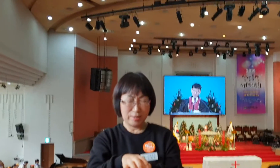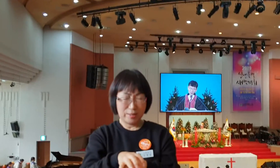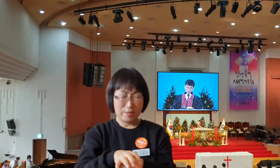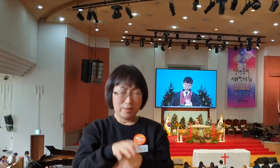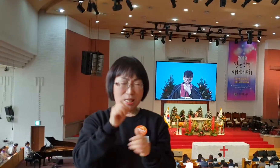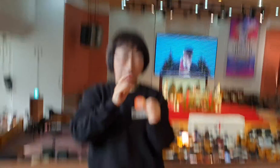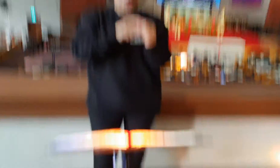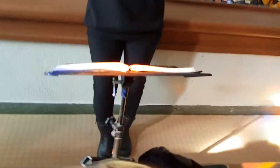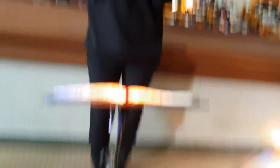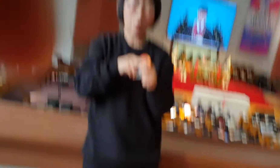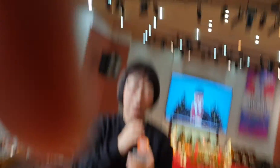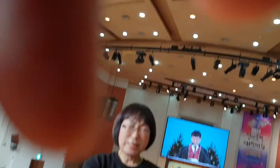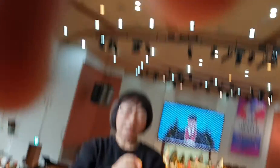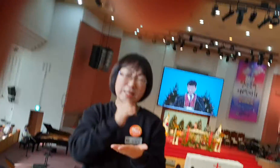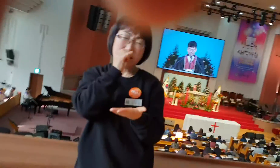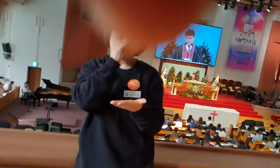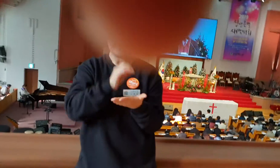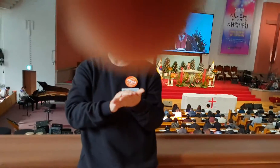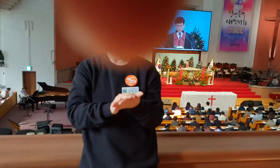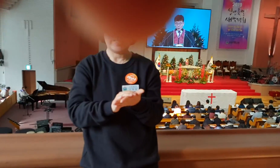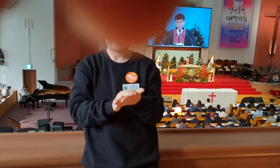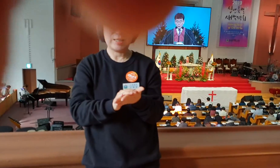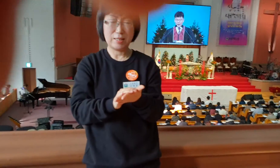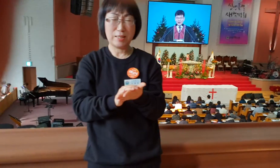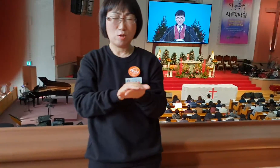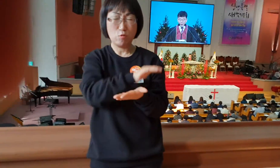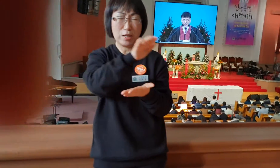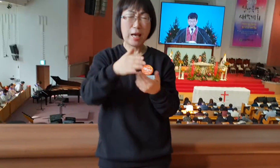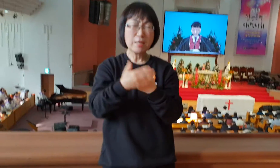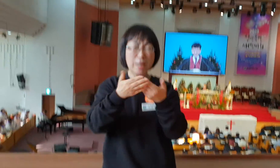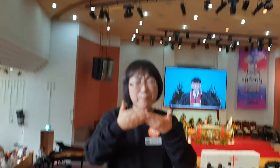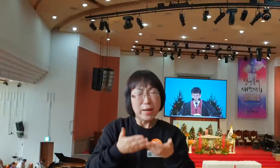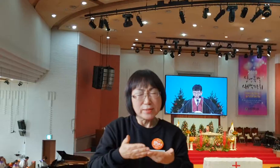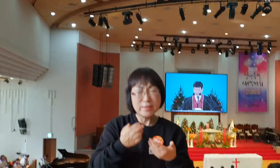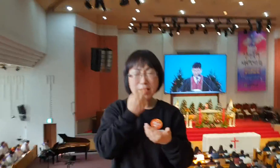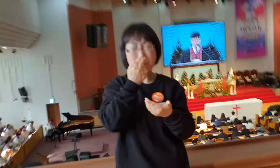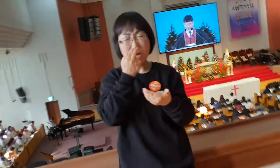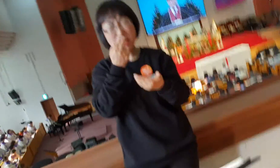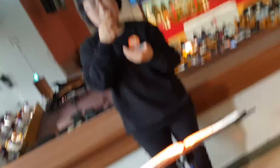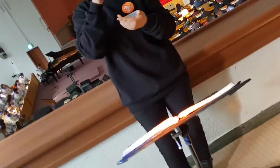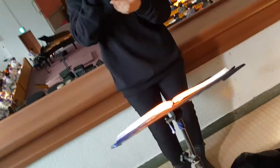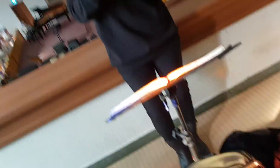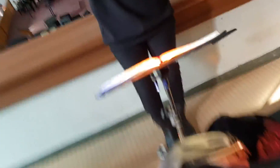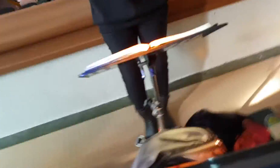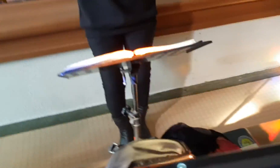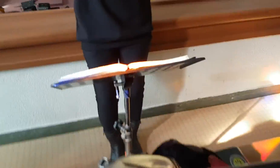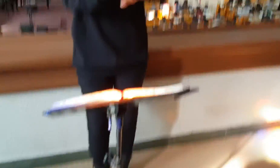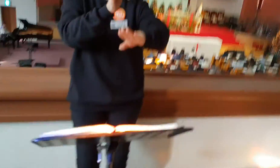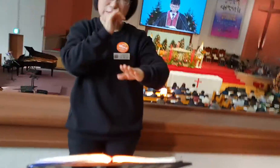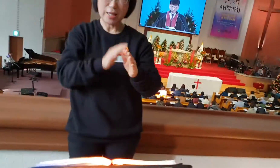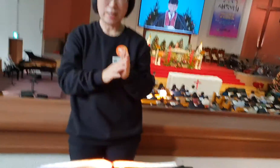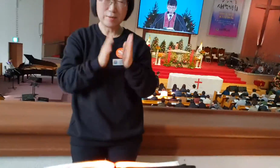이 떡과 이 잔이 있습니다 우리가 은혜로 받은 그 생명이 여기 놓여 있습니다